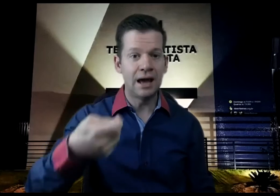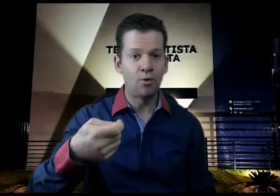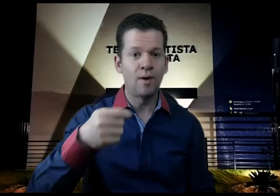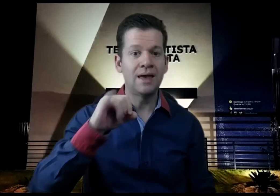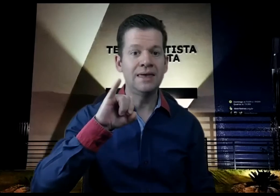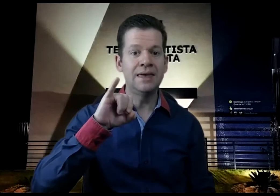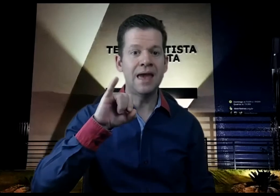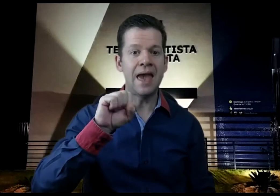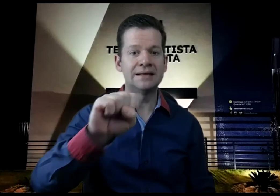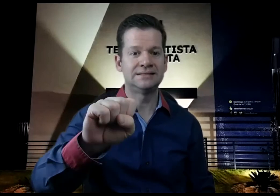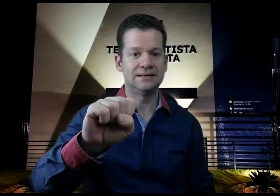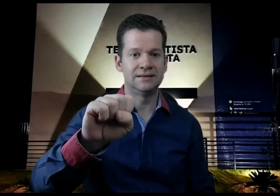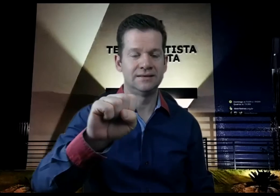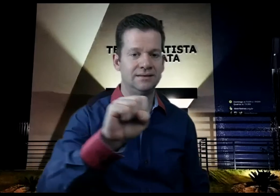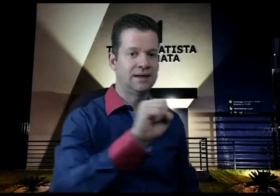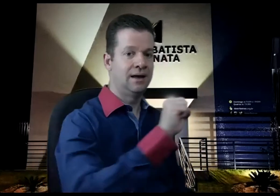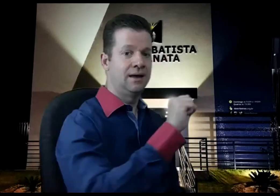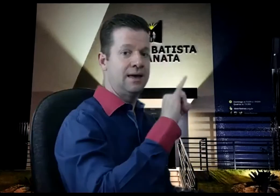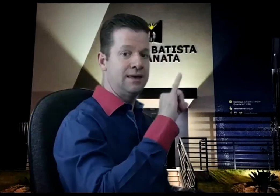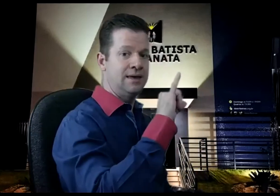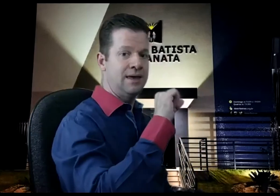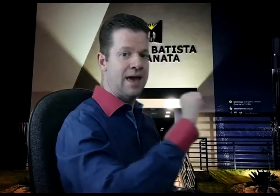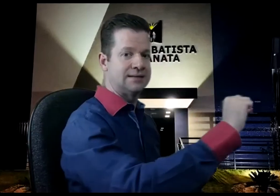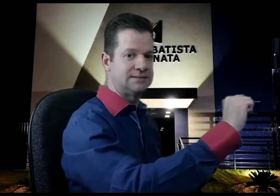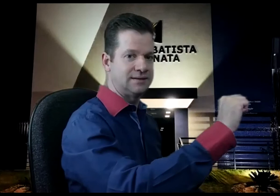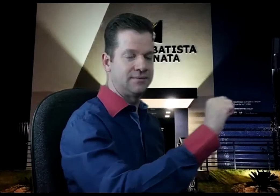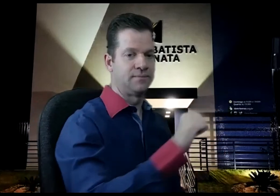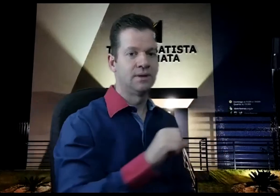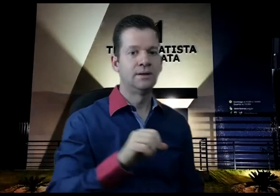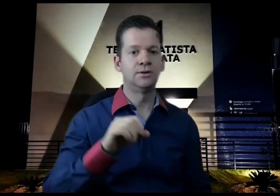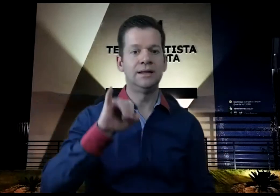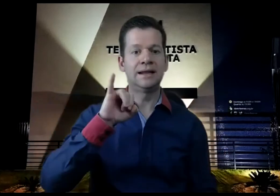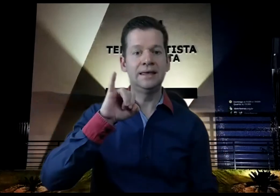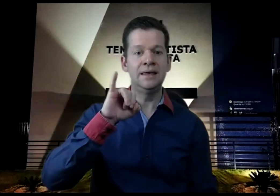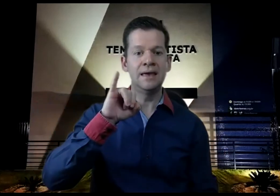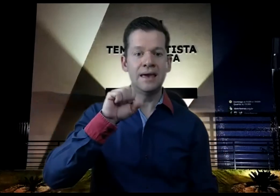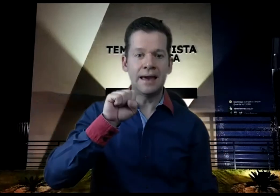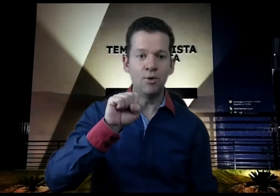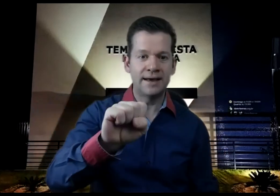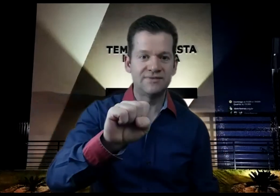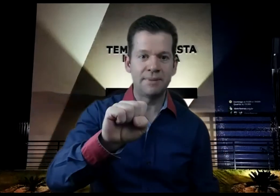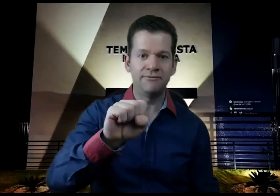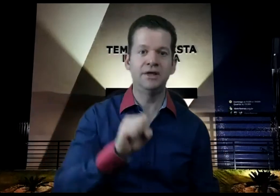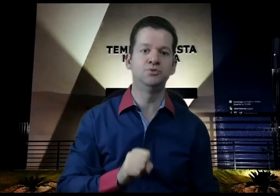sinal IS, tá? IS. Então, letra I, aí o S vai para frente um